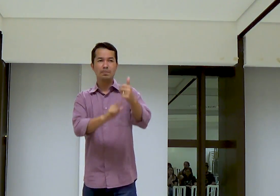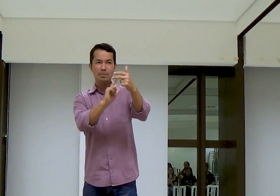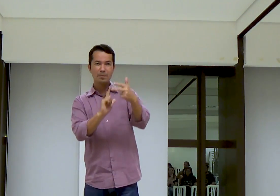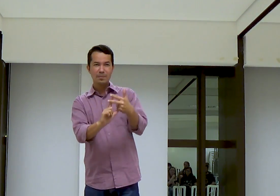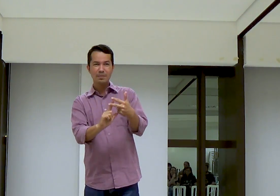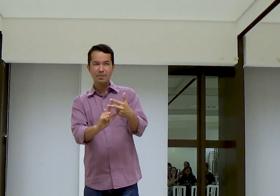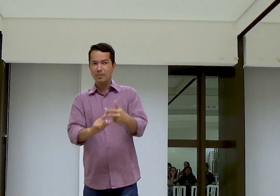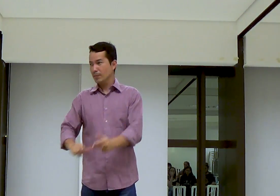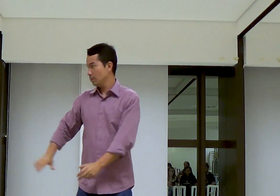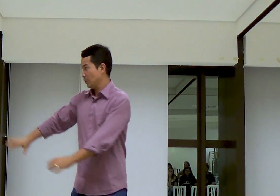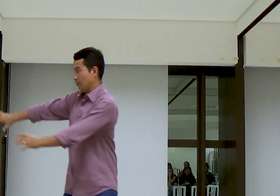Responsável. Terceiro,